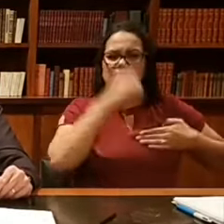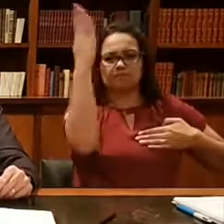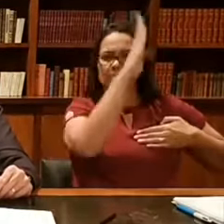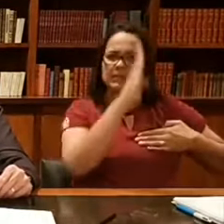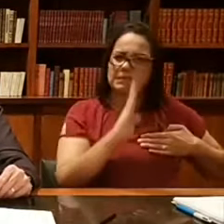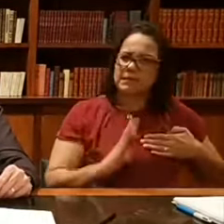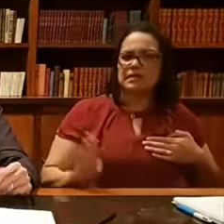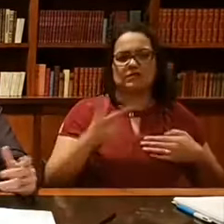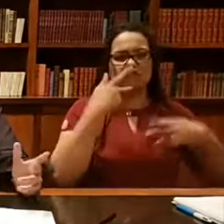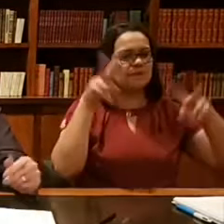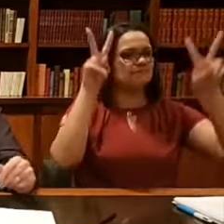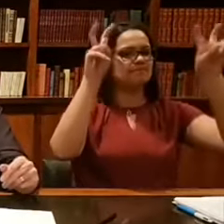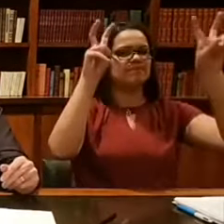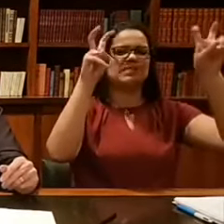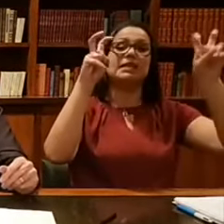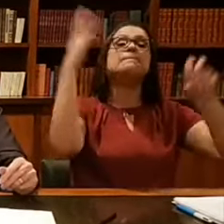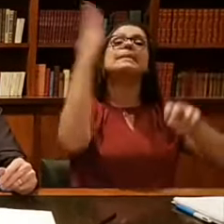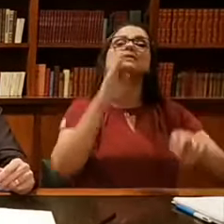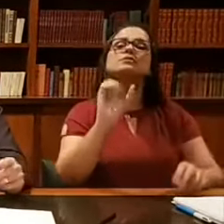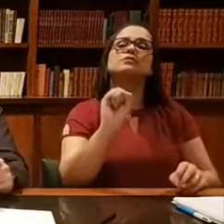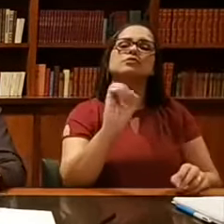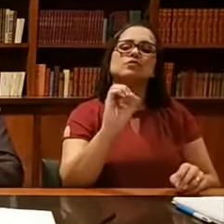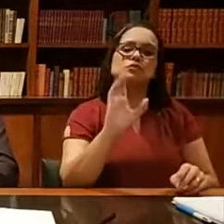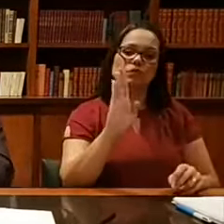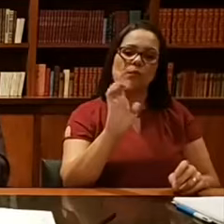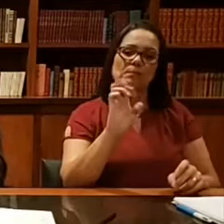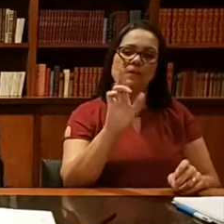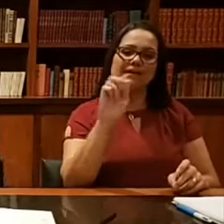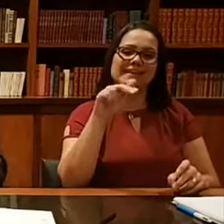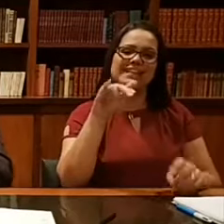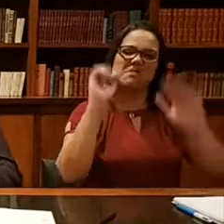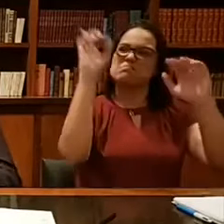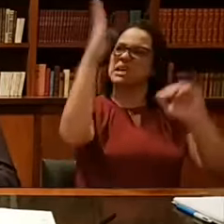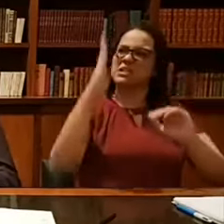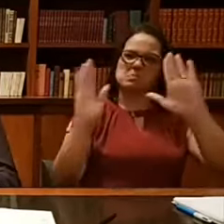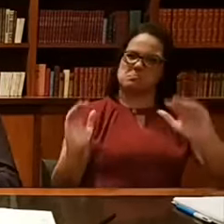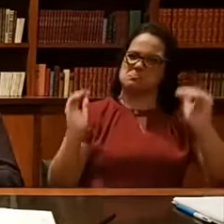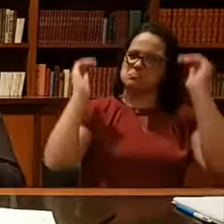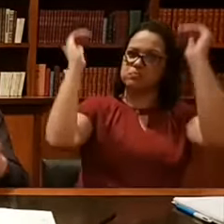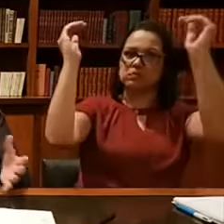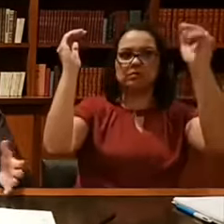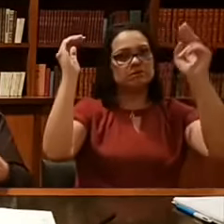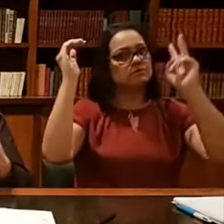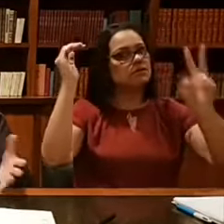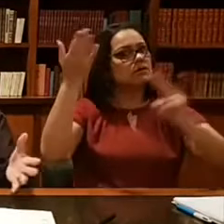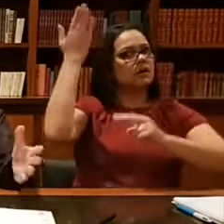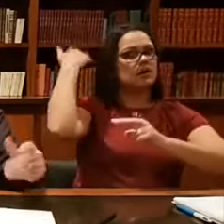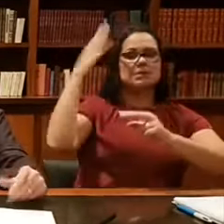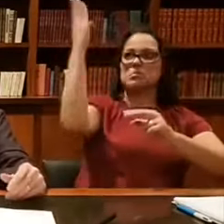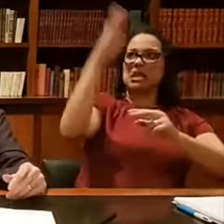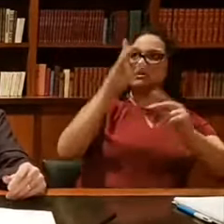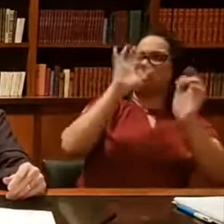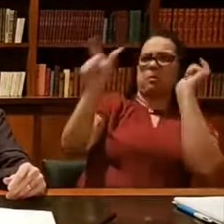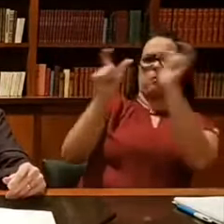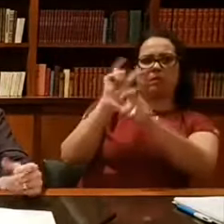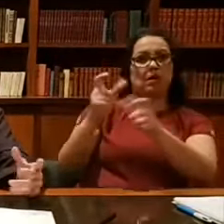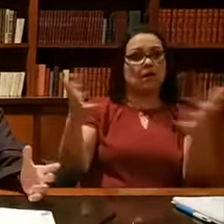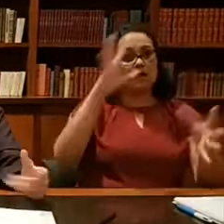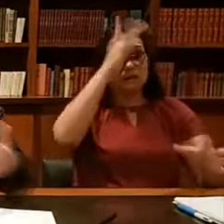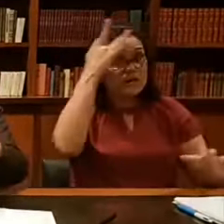e falando em soberania nacional, essa que sempre esteve ameaçada, E agora muita gente consegue entender, né,